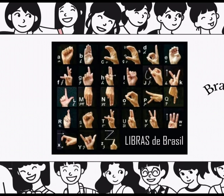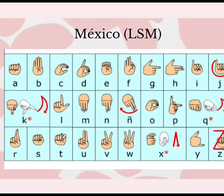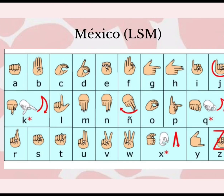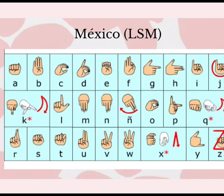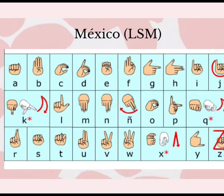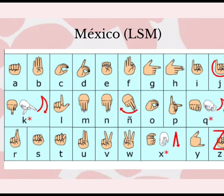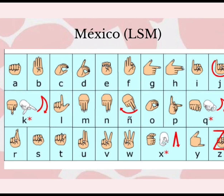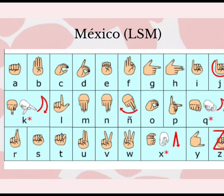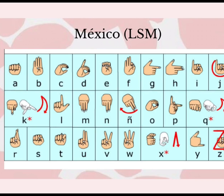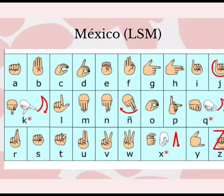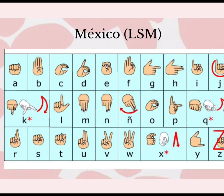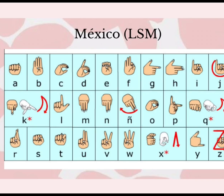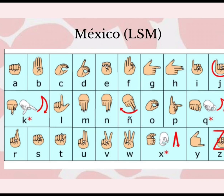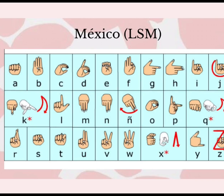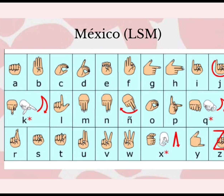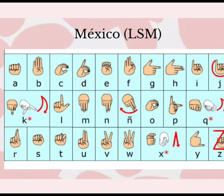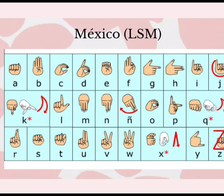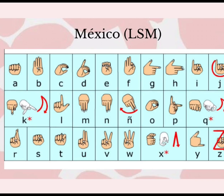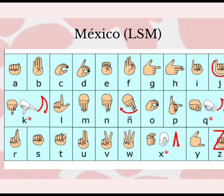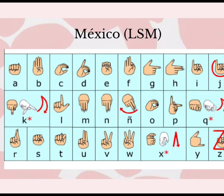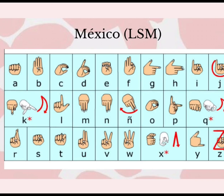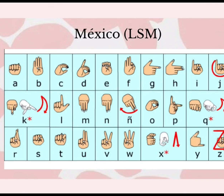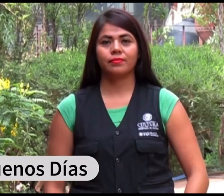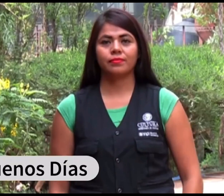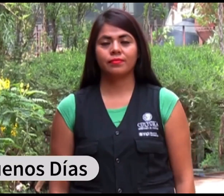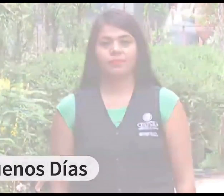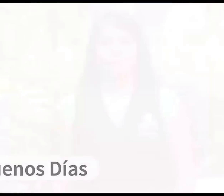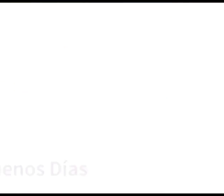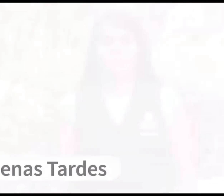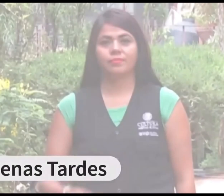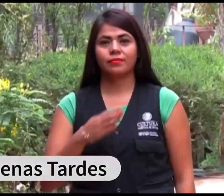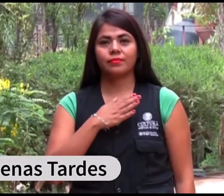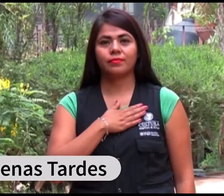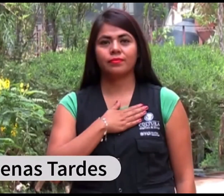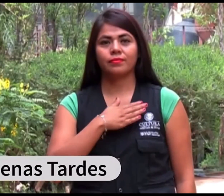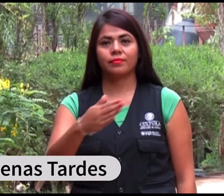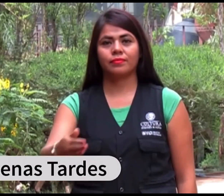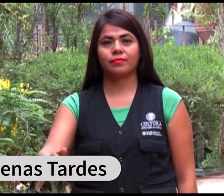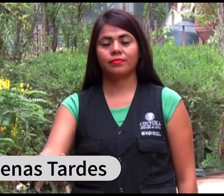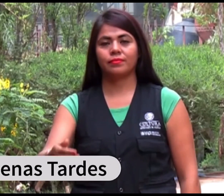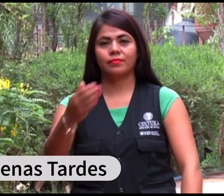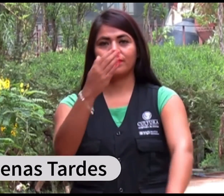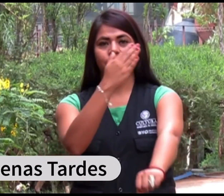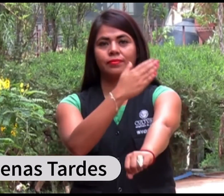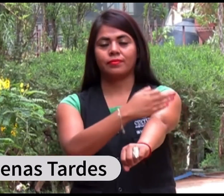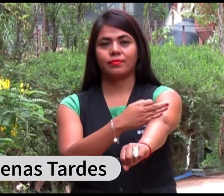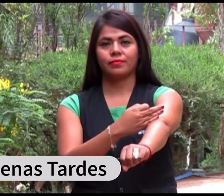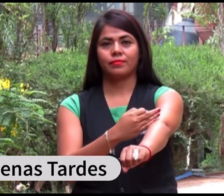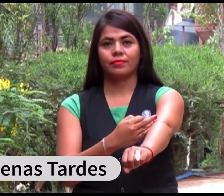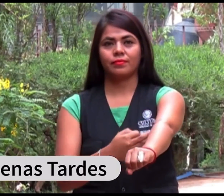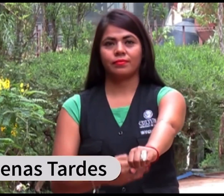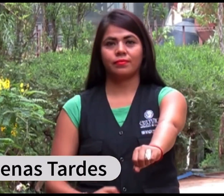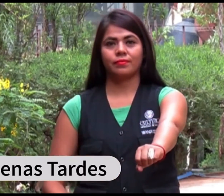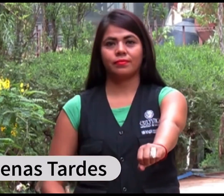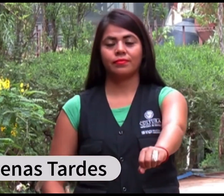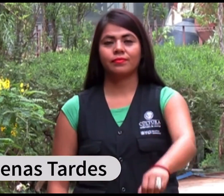en México, LSM. Bien, ahora que entendemos esto, podemos decir que